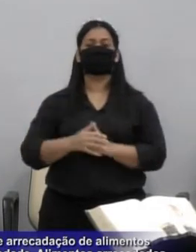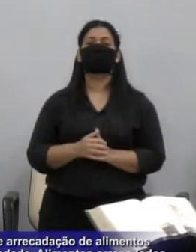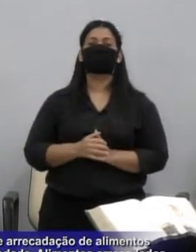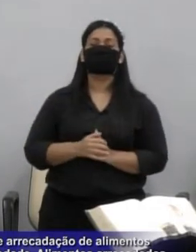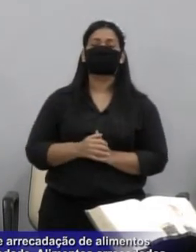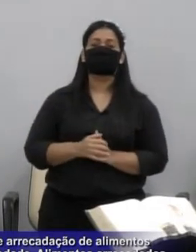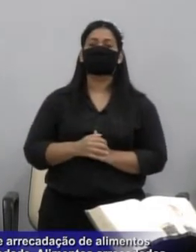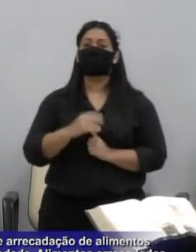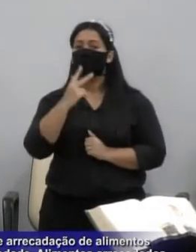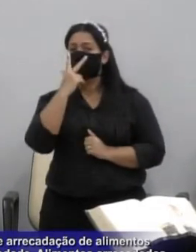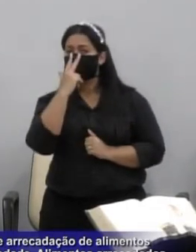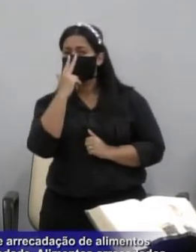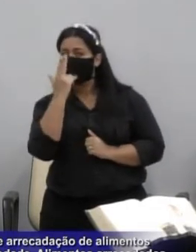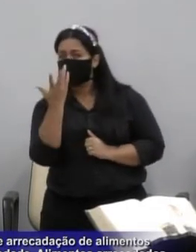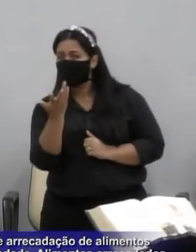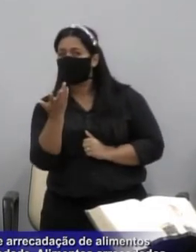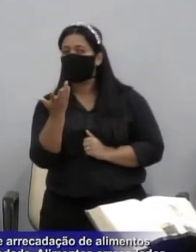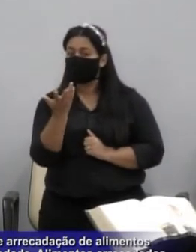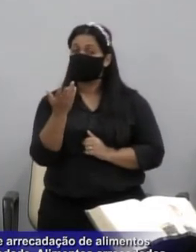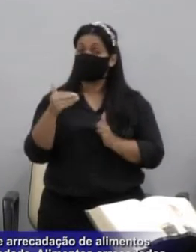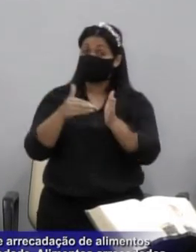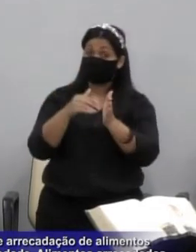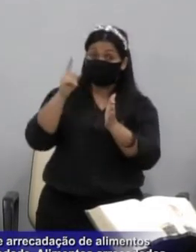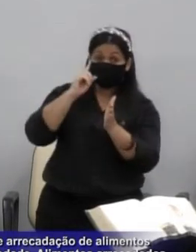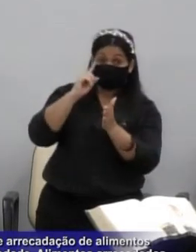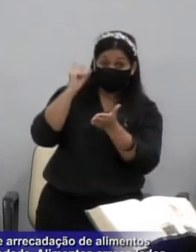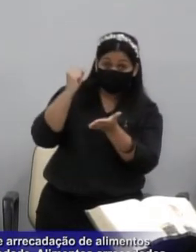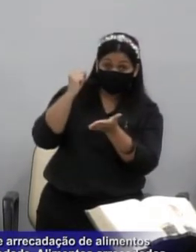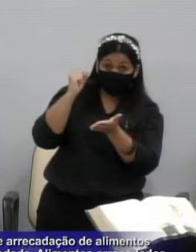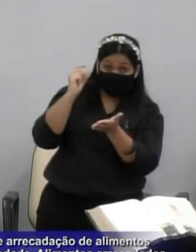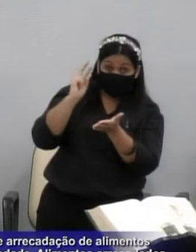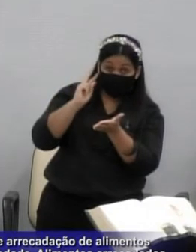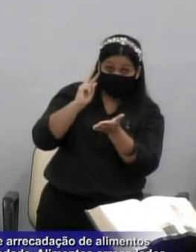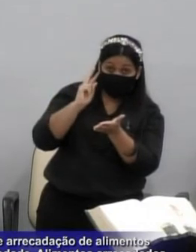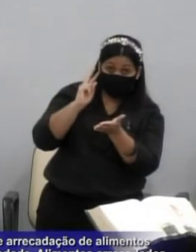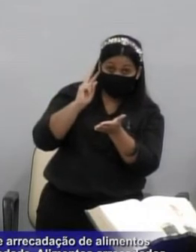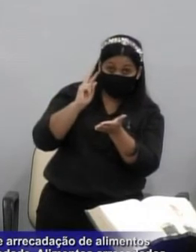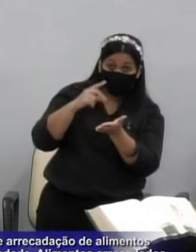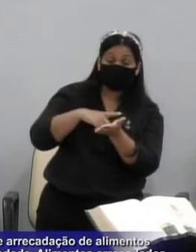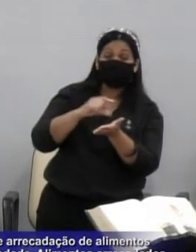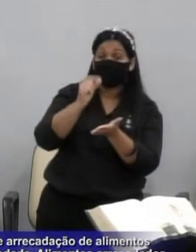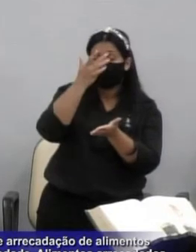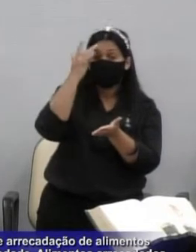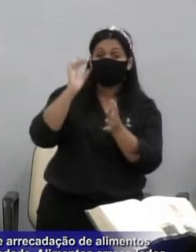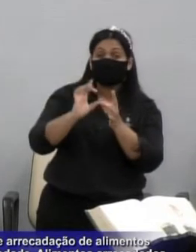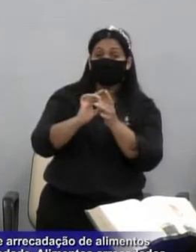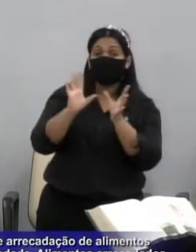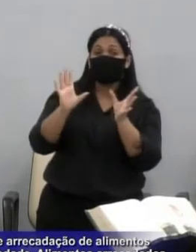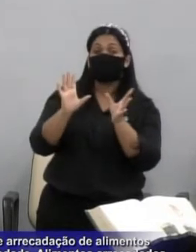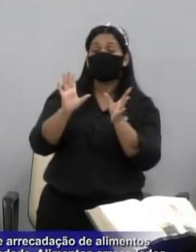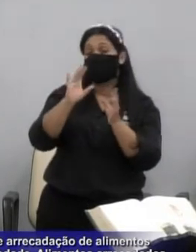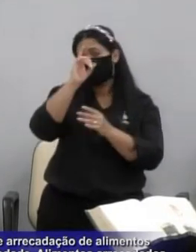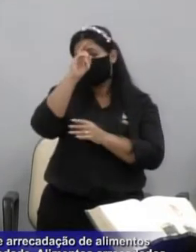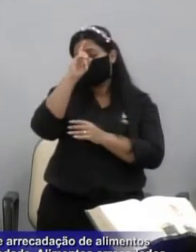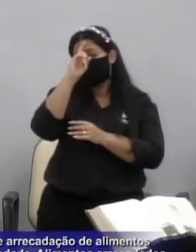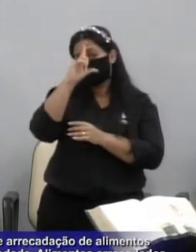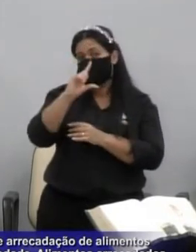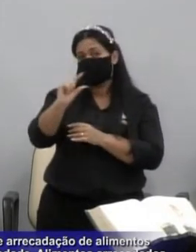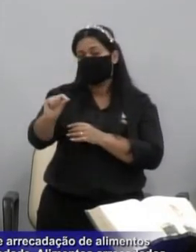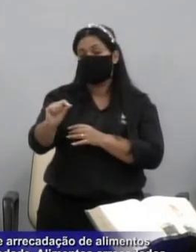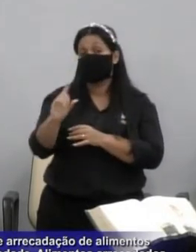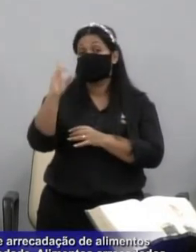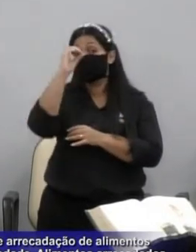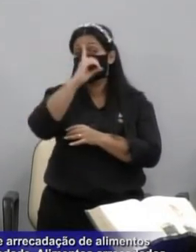Me parece que o último dia registrado de alta, hoje é dia 6, não sei se foi ontem ou